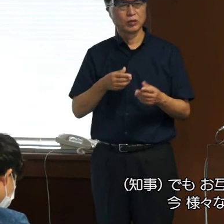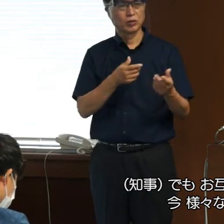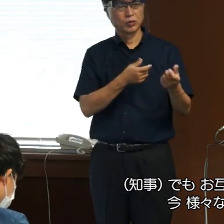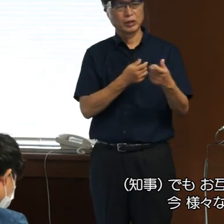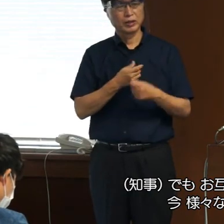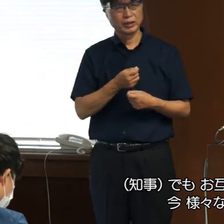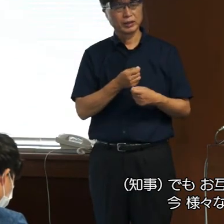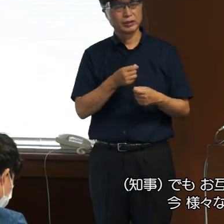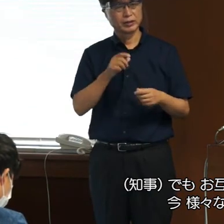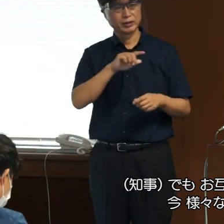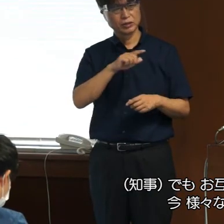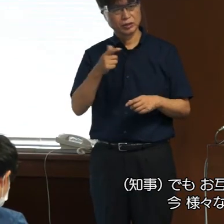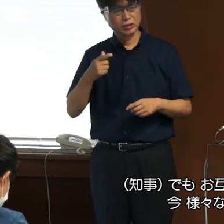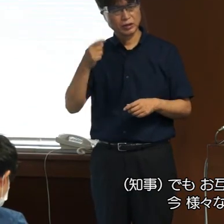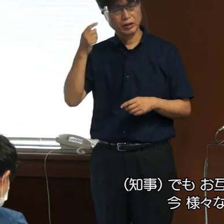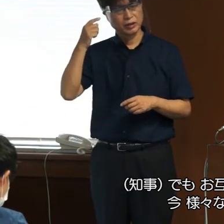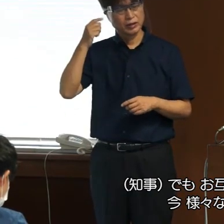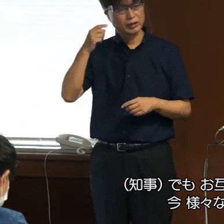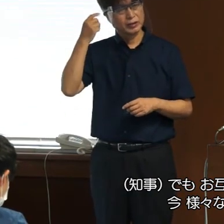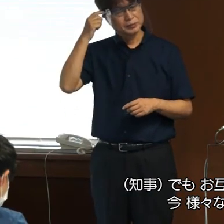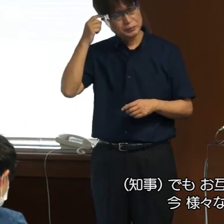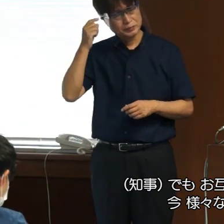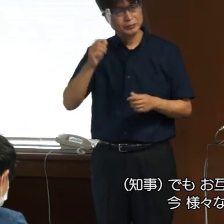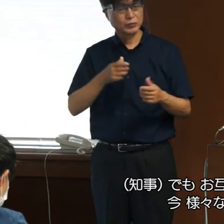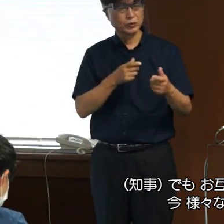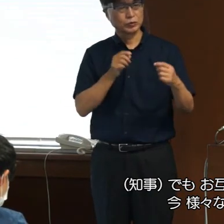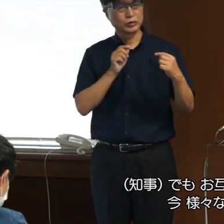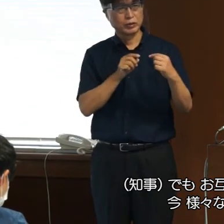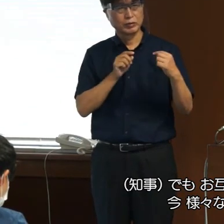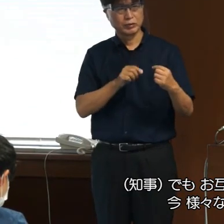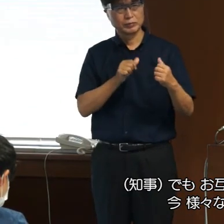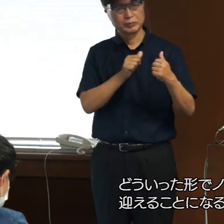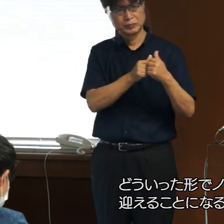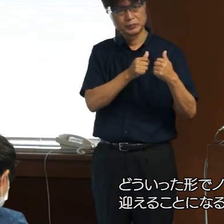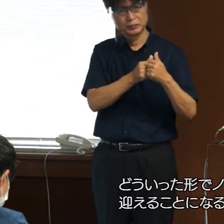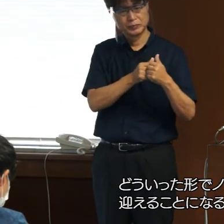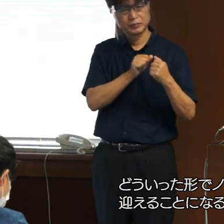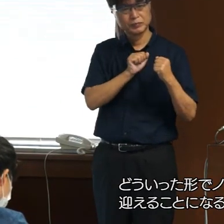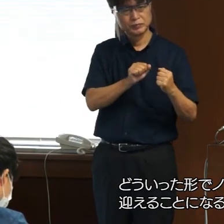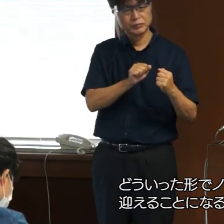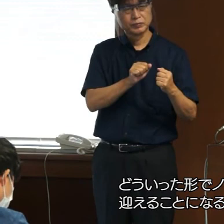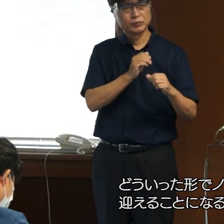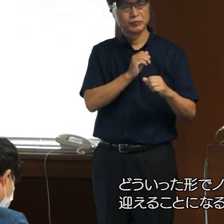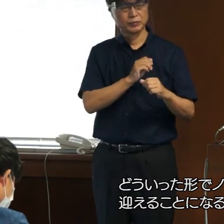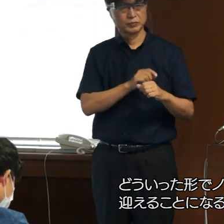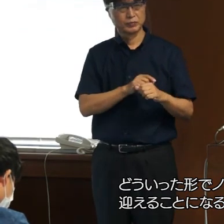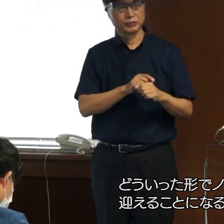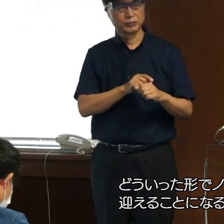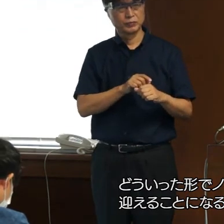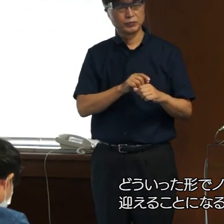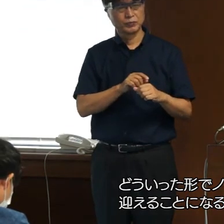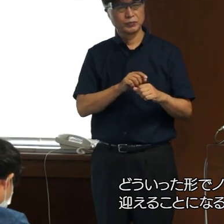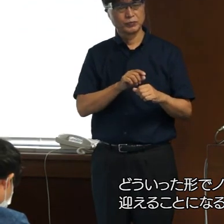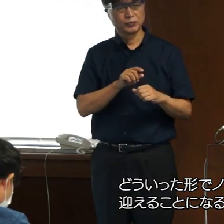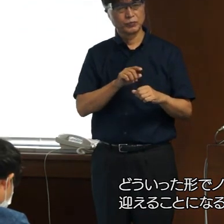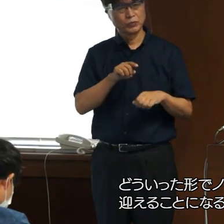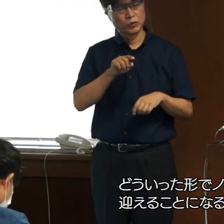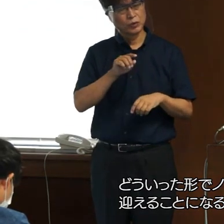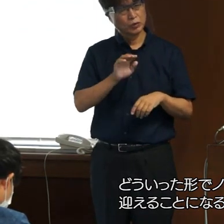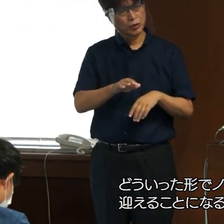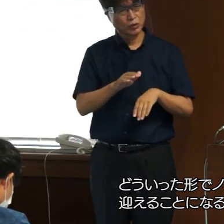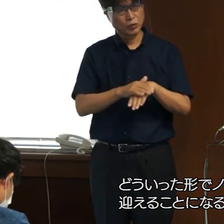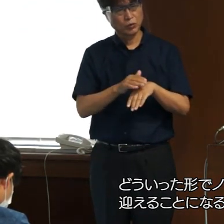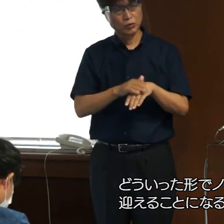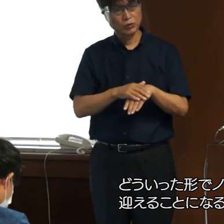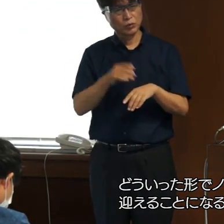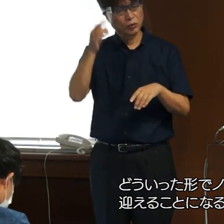今さまざまな打ち合わせをしているので、まあ、どういった形で、どういう武器を